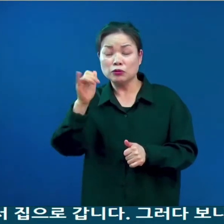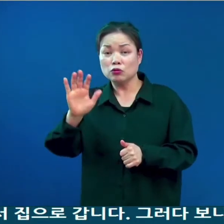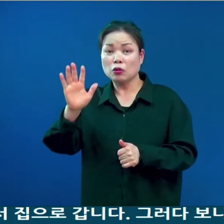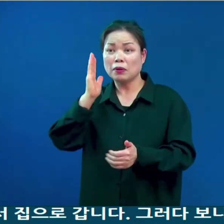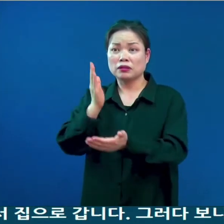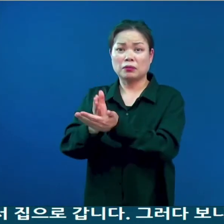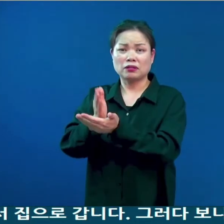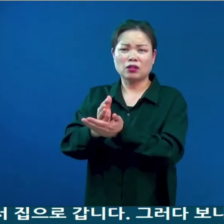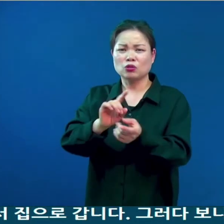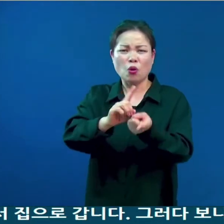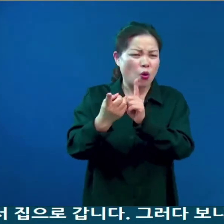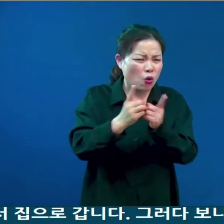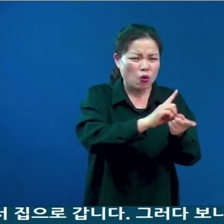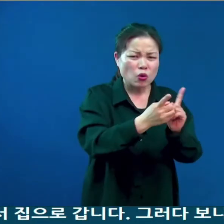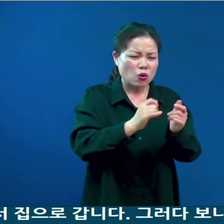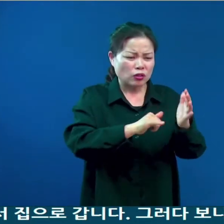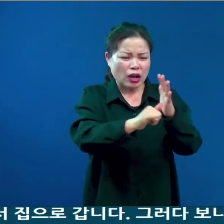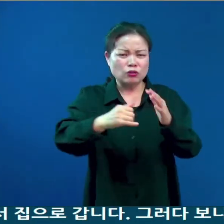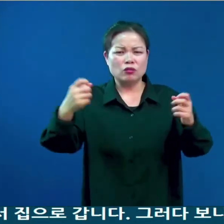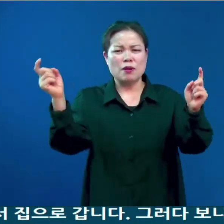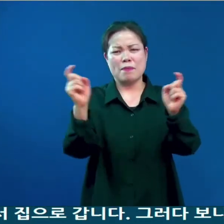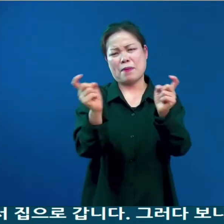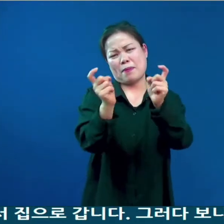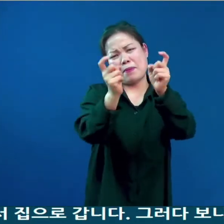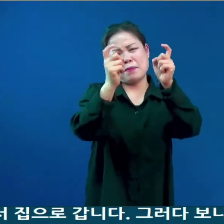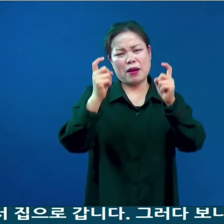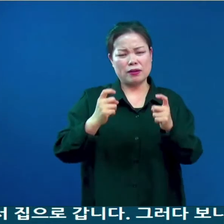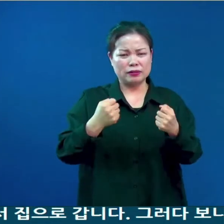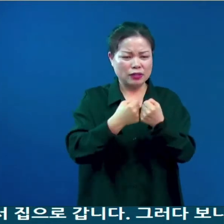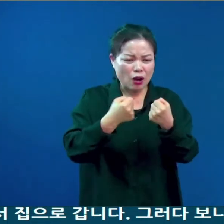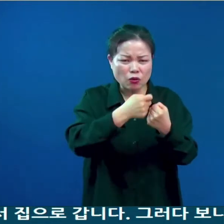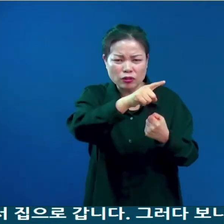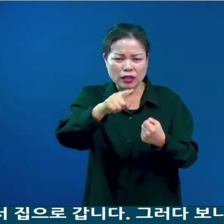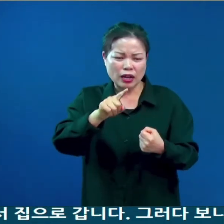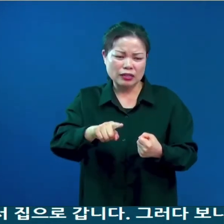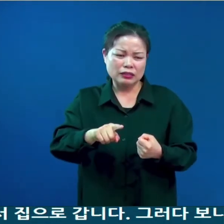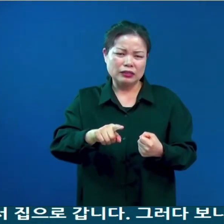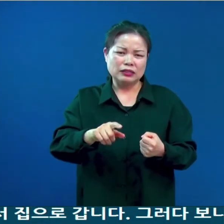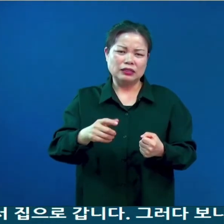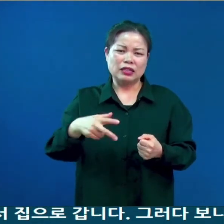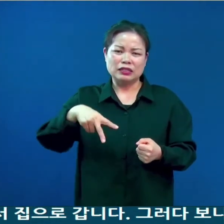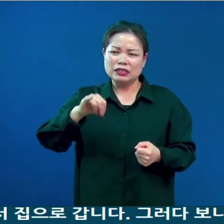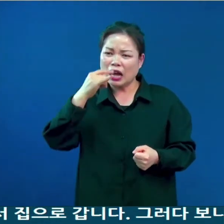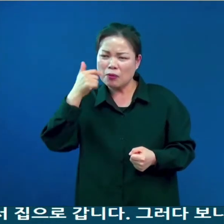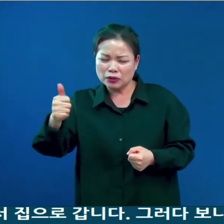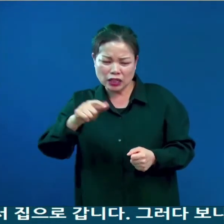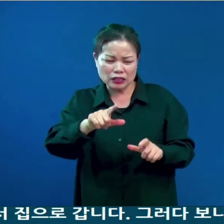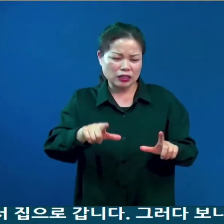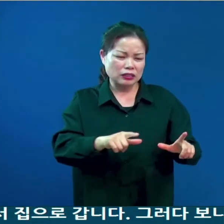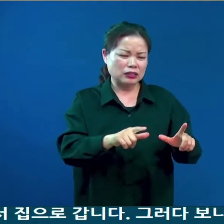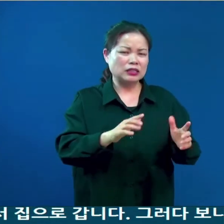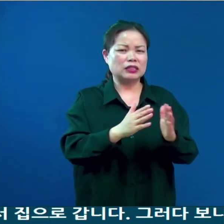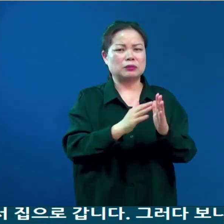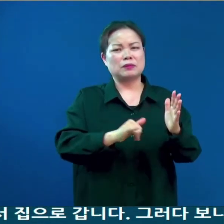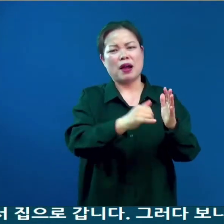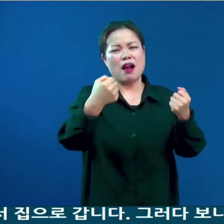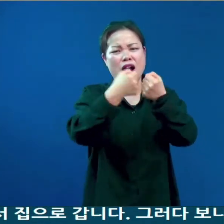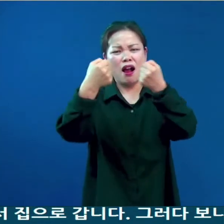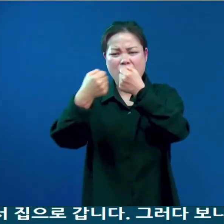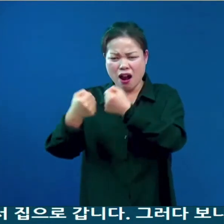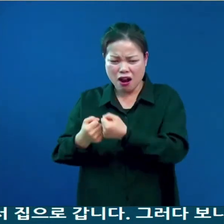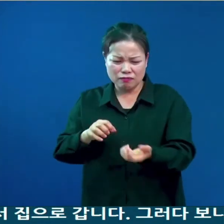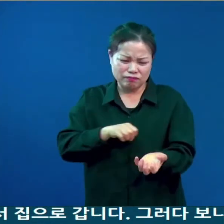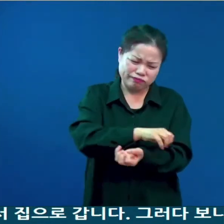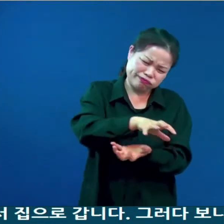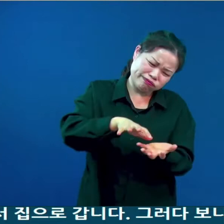거 아니죠? 막 이렇게 막 서로 막 싸우면은 이제 시아버지가 나와가지고 내가 이 꼴 보려고 여태까지 살았냐 그러면서 막 집안이 난장판이 되는데